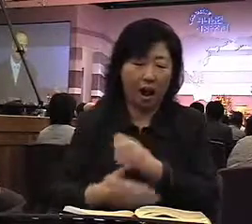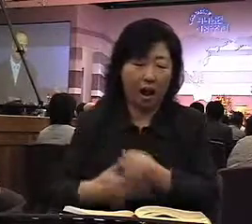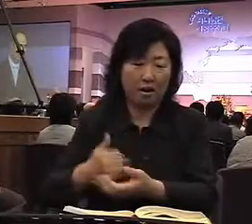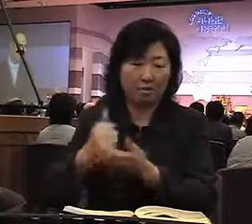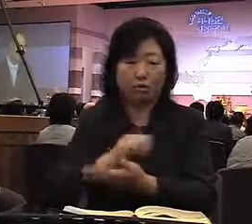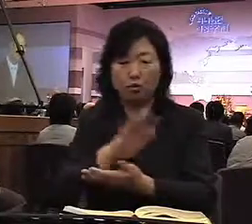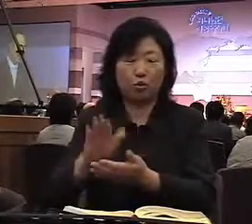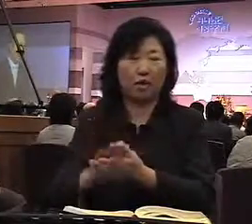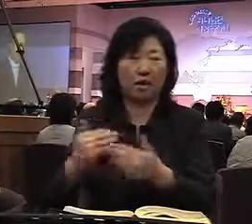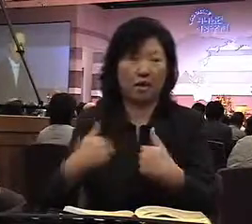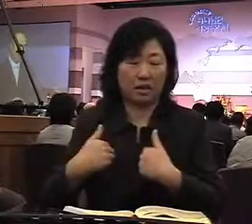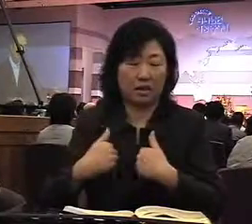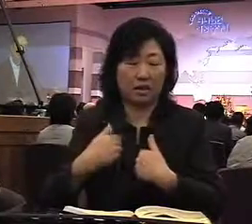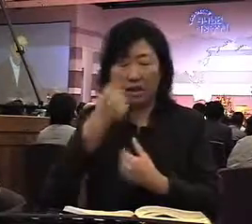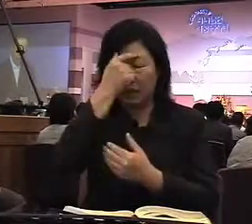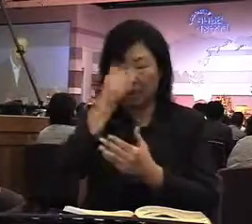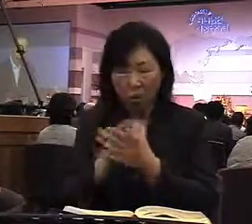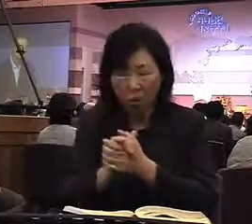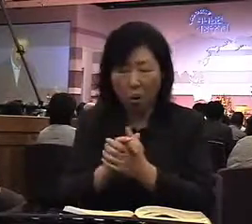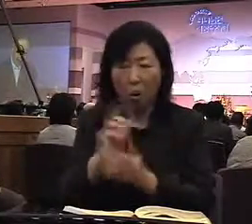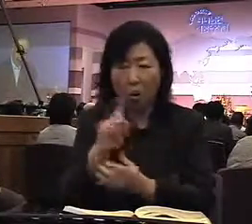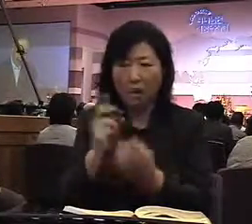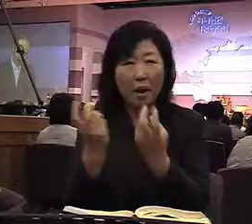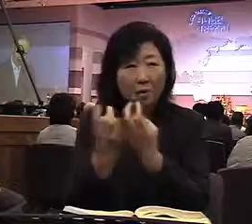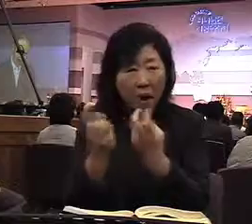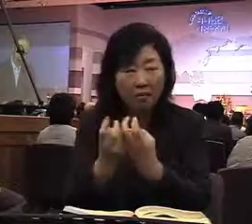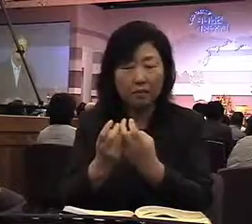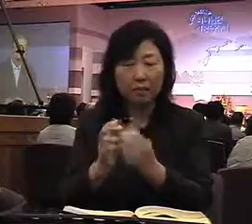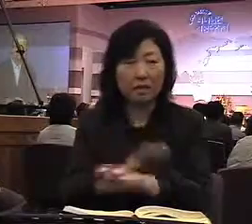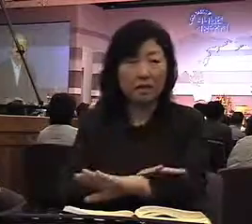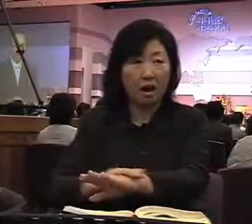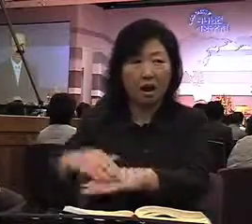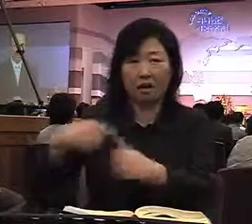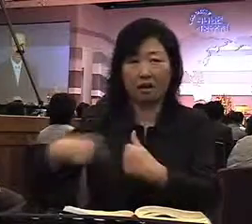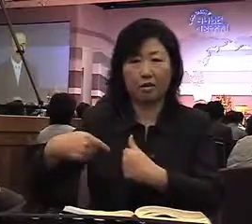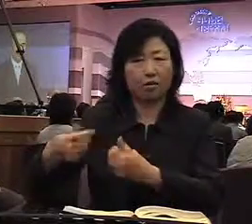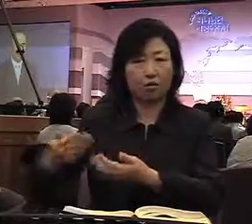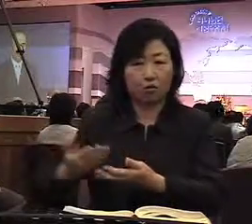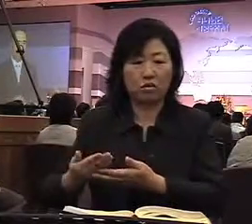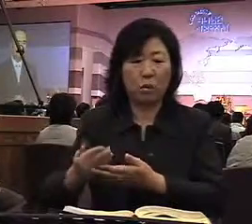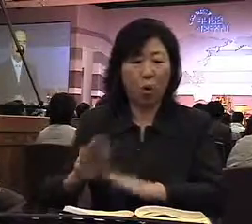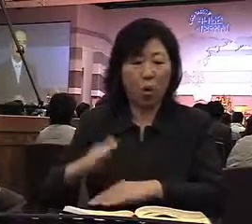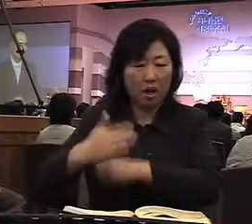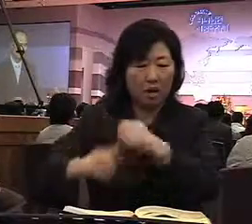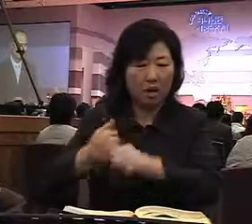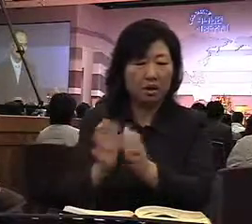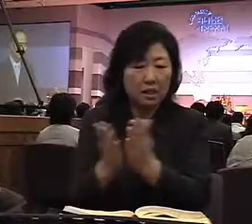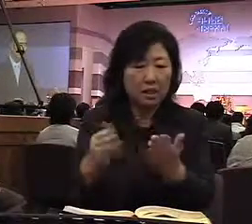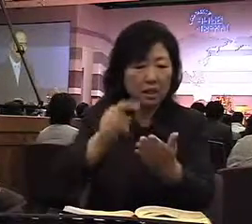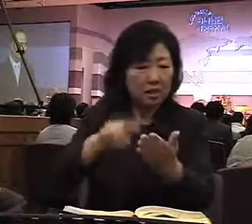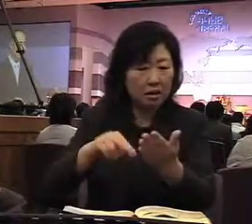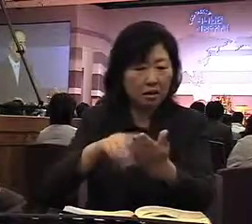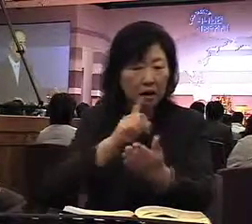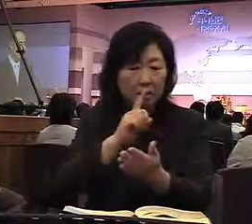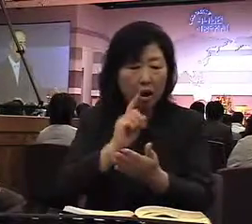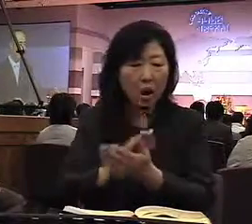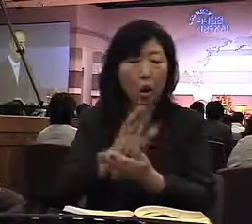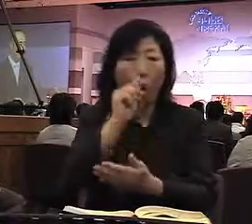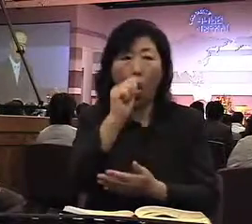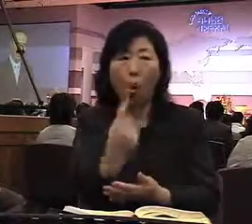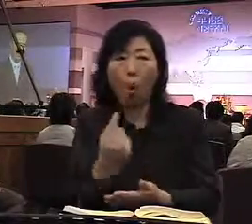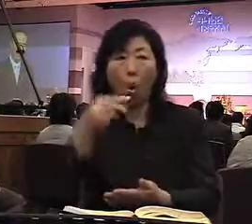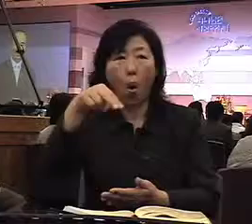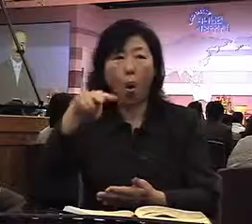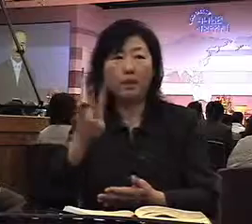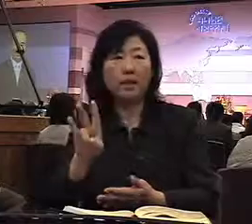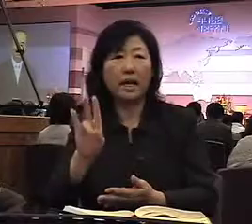하나님은 우리들에게 또 기도에 어떻게 하는 방법도 많이 잘 가르쳐 주죠. 오늘 읽으신 말씀은 사실은 호세아가